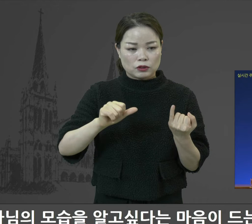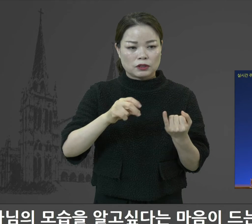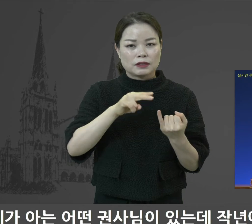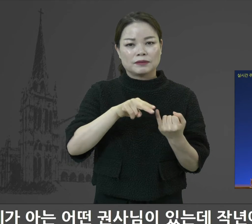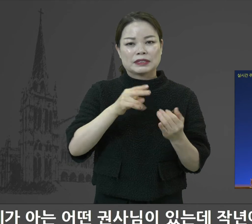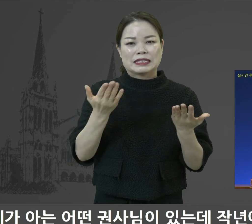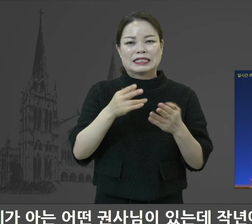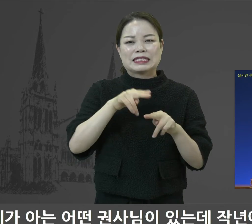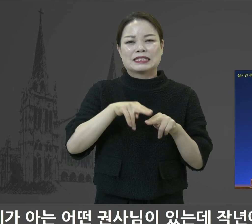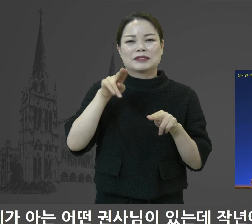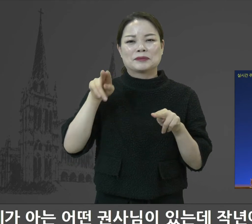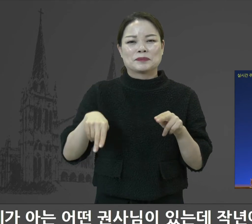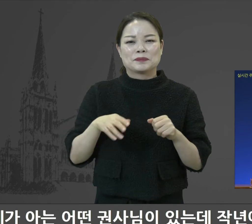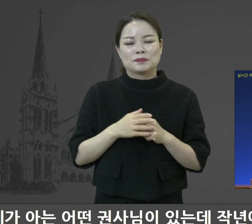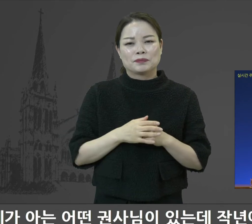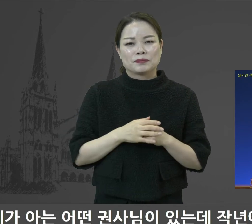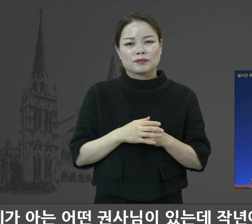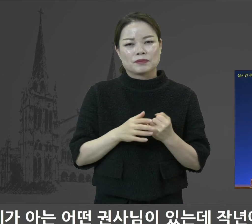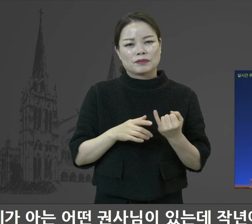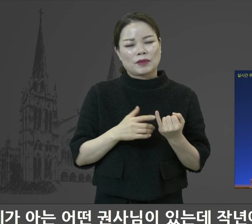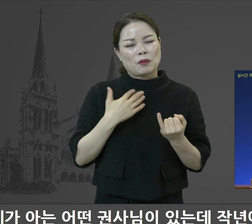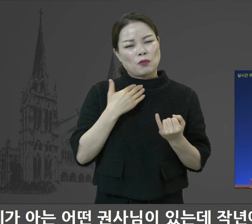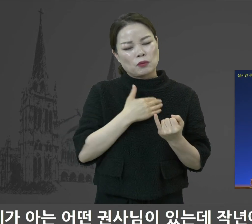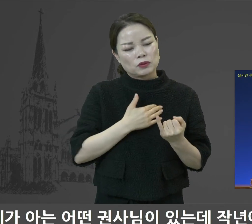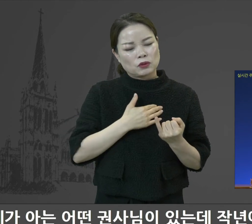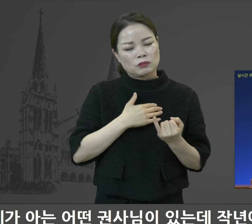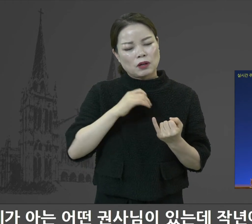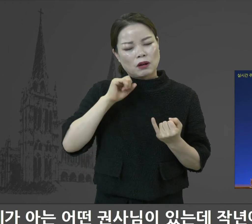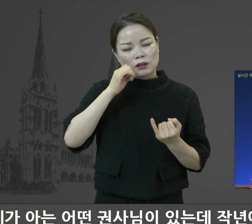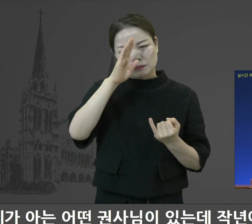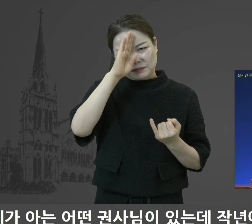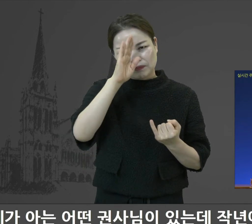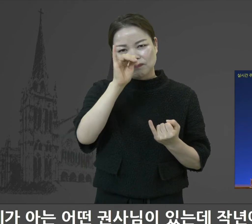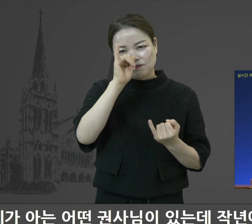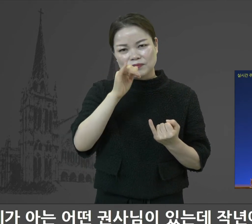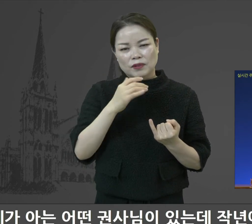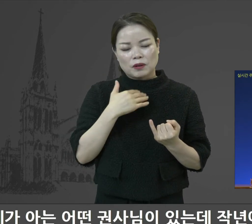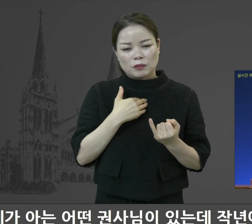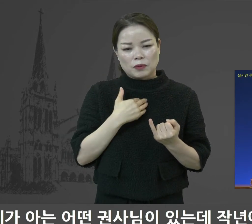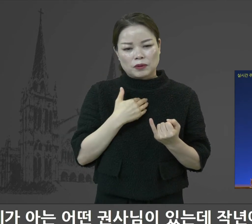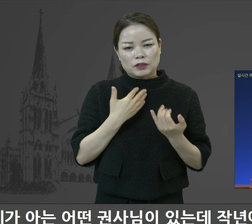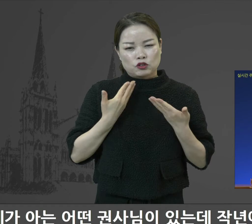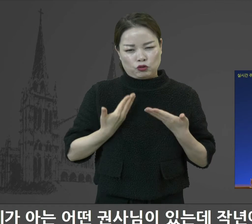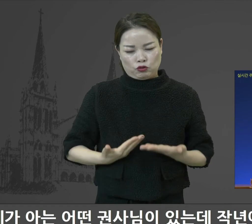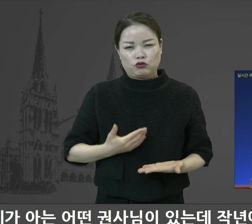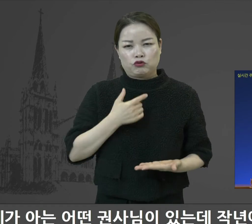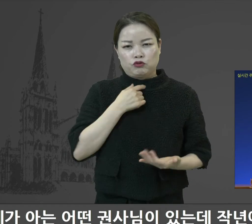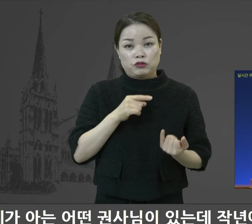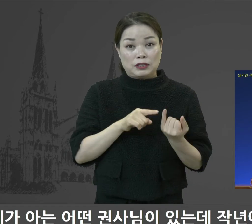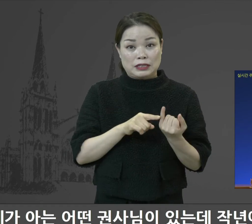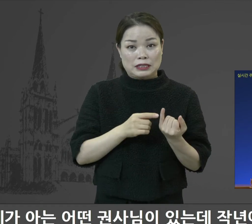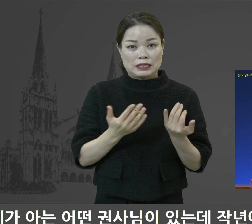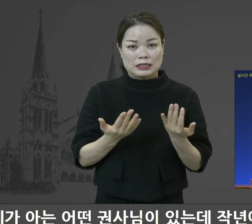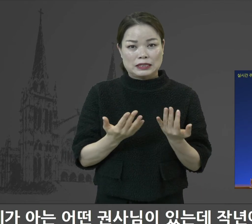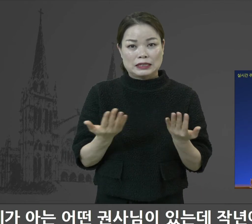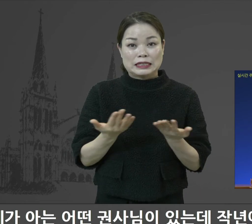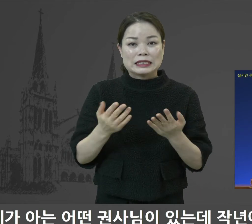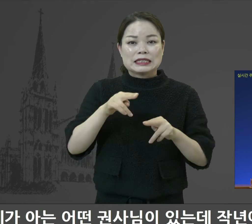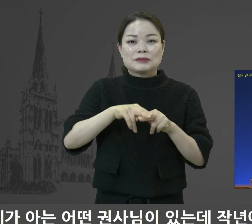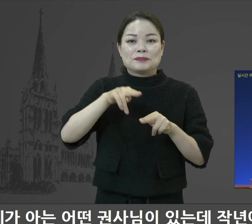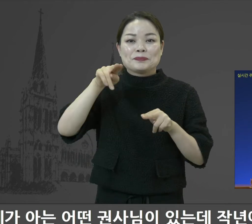일하셨는데 말미에는 약간 몸에 어려움이 있어서 몸도 돌볼 겸 해서 일찍이 은퇴를